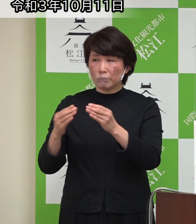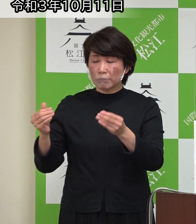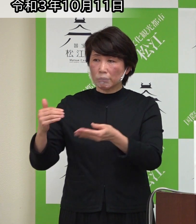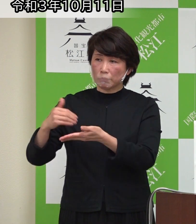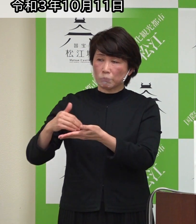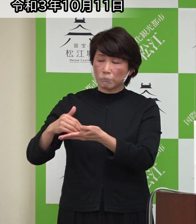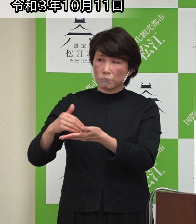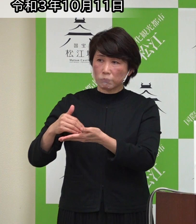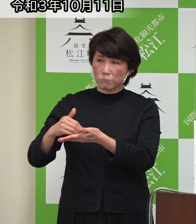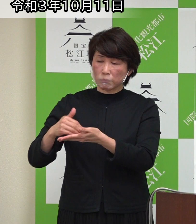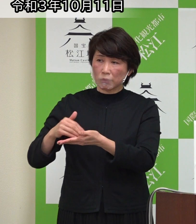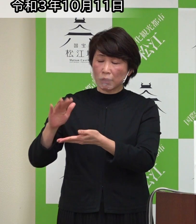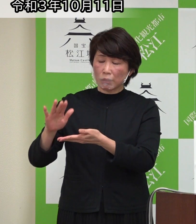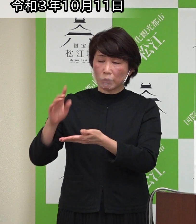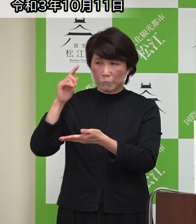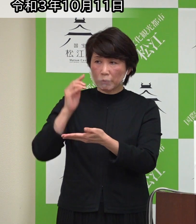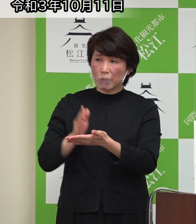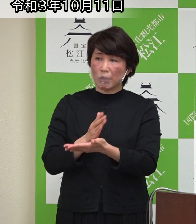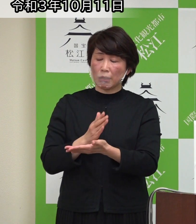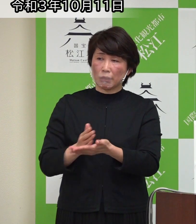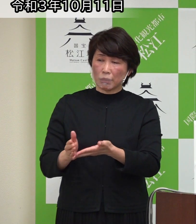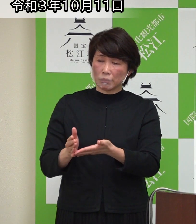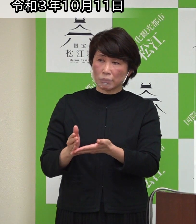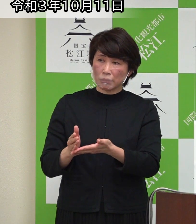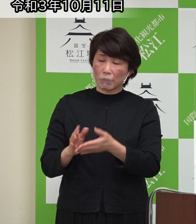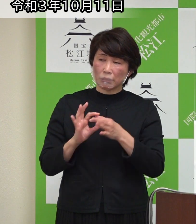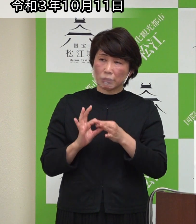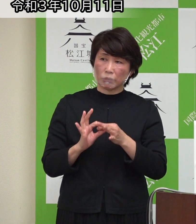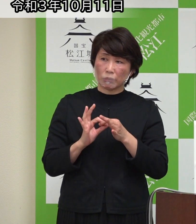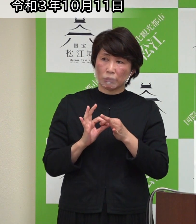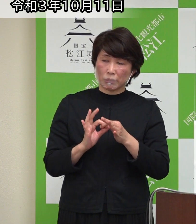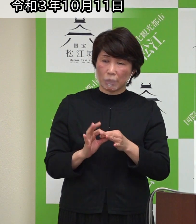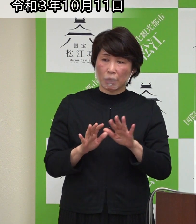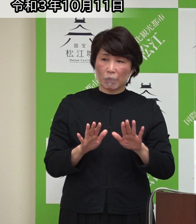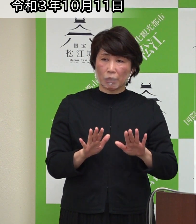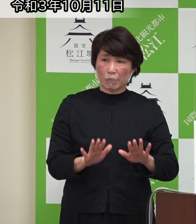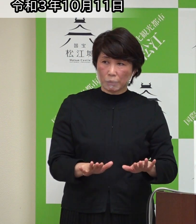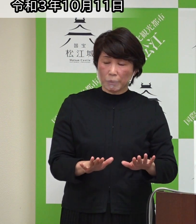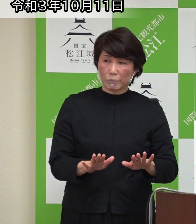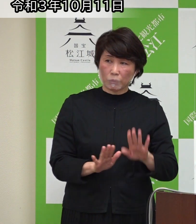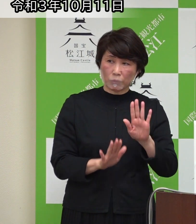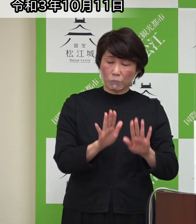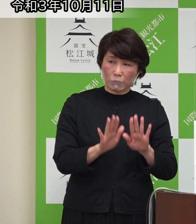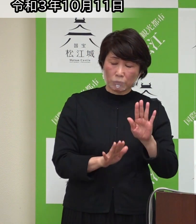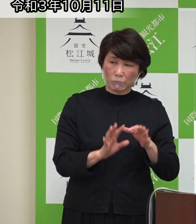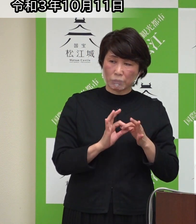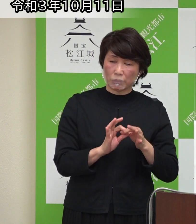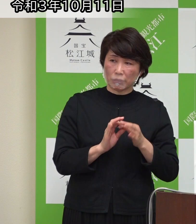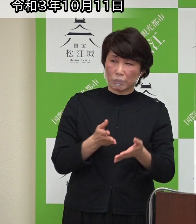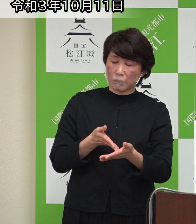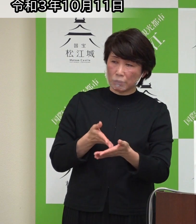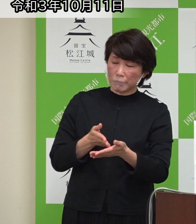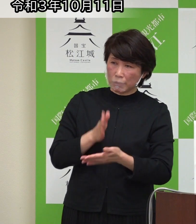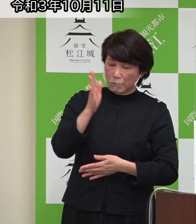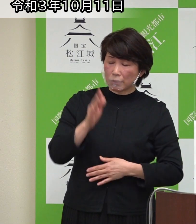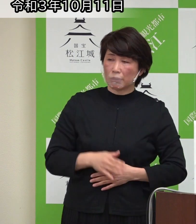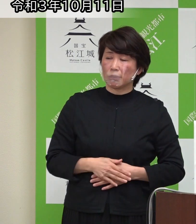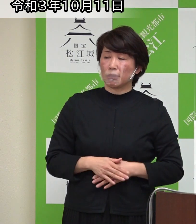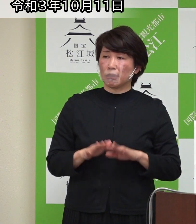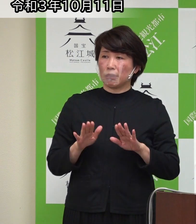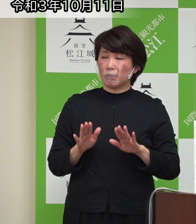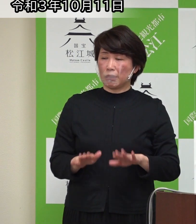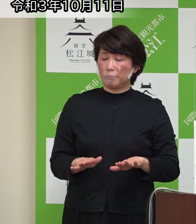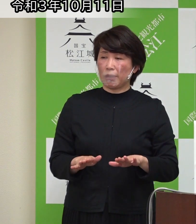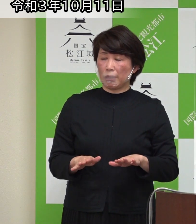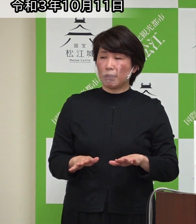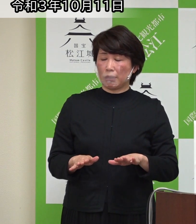その判断を示す時期などについてこう今の段階でのお考えあれば。 はい、あの今の段階で具体的な